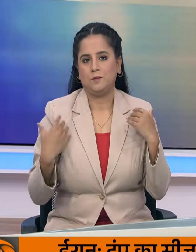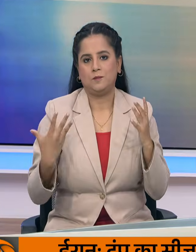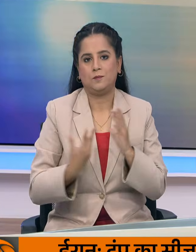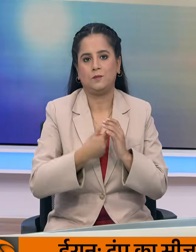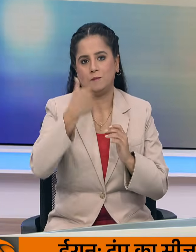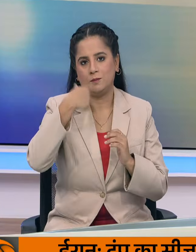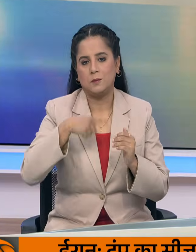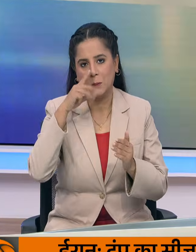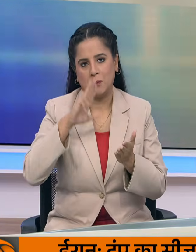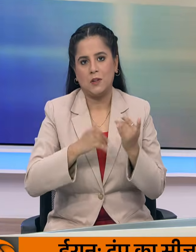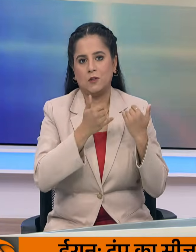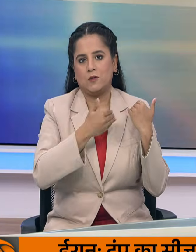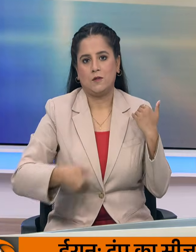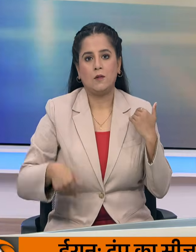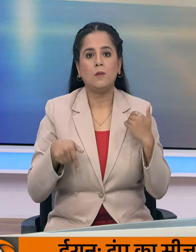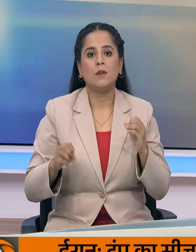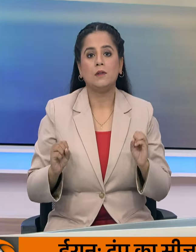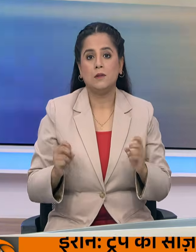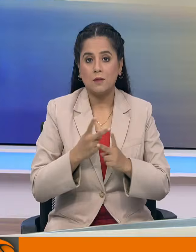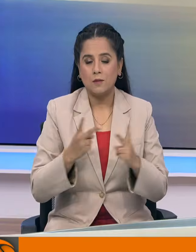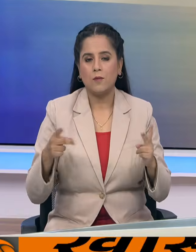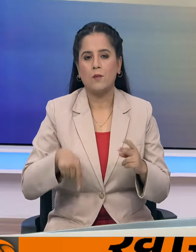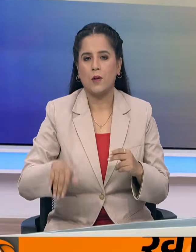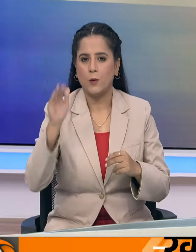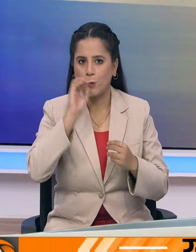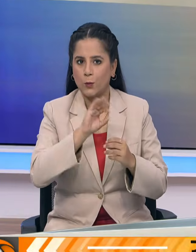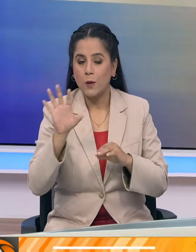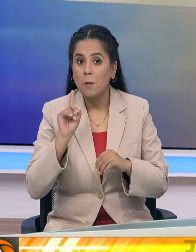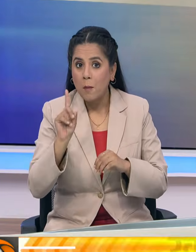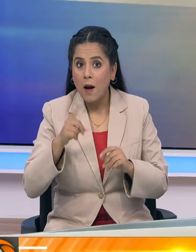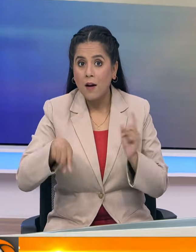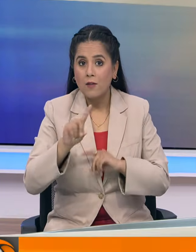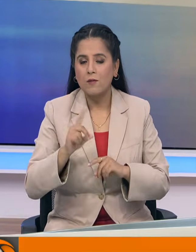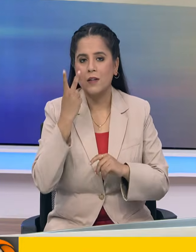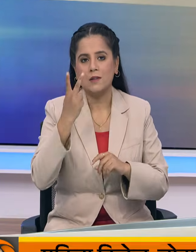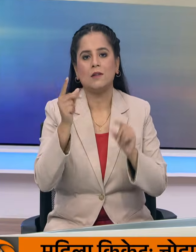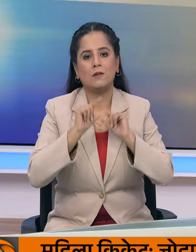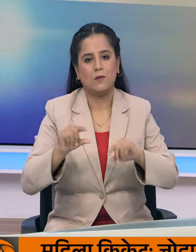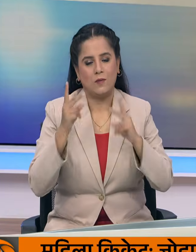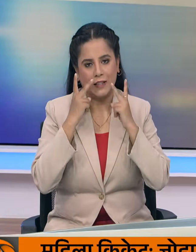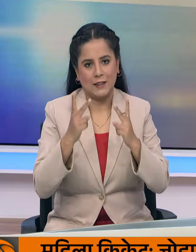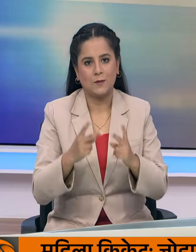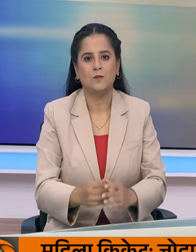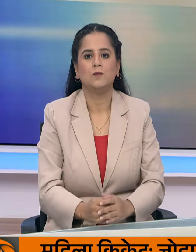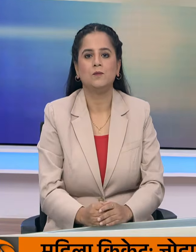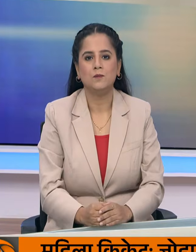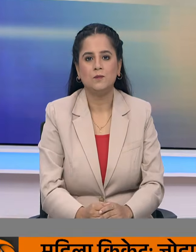सहयोगी मनीषा शर्मा। तमाम खबरों से आपको रूबरू कराएंगे, लेकिन सबसे पहले नजर डालते हैं हेडलाइंस पर।